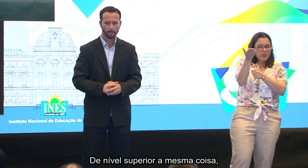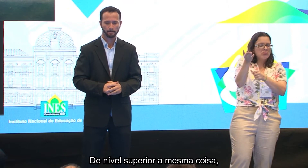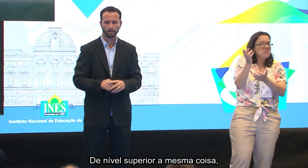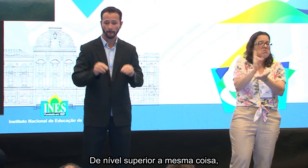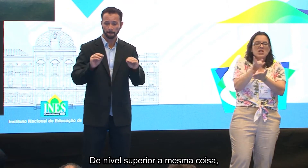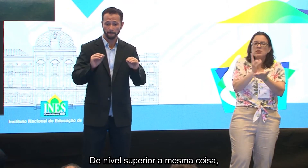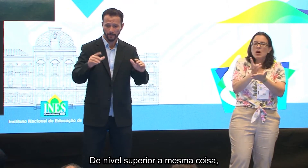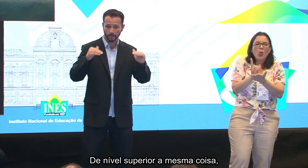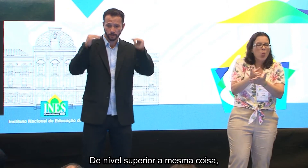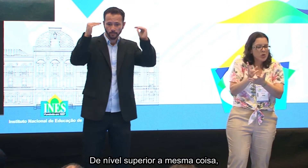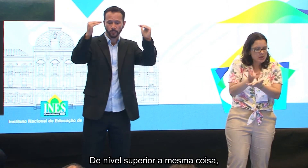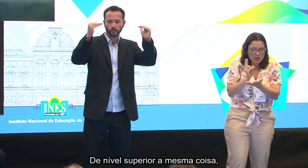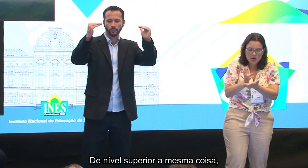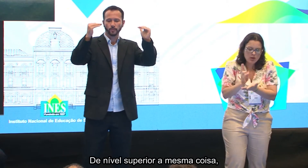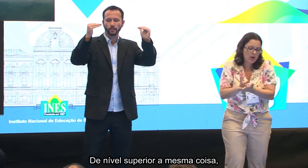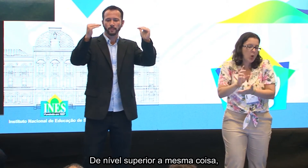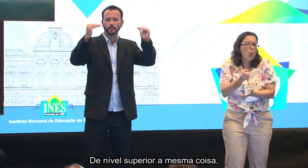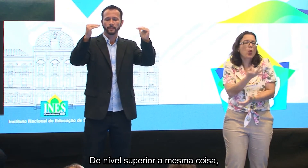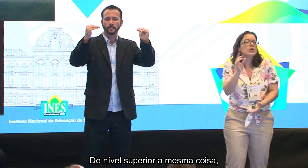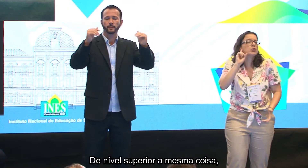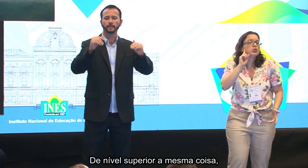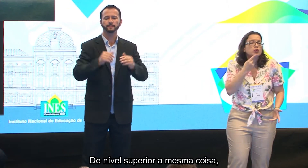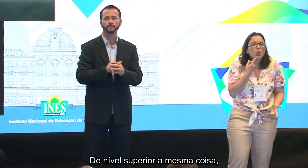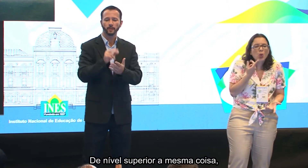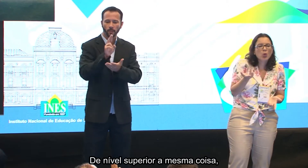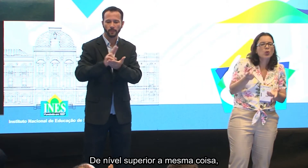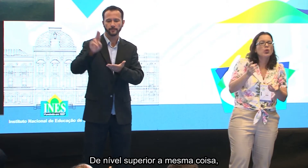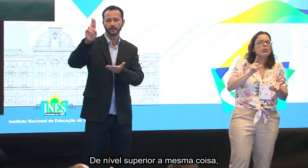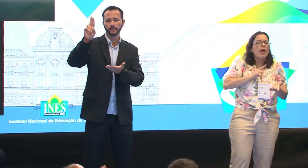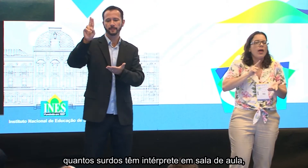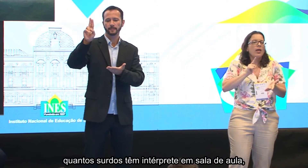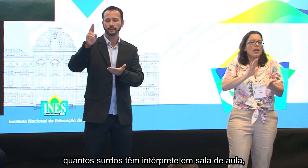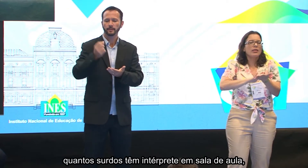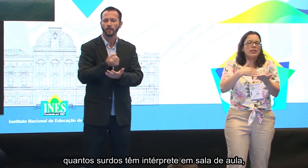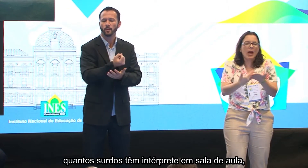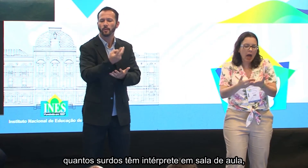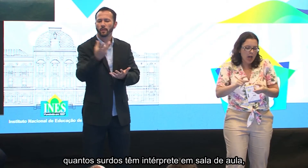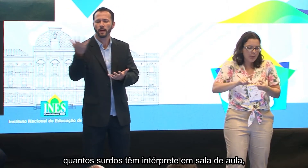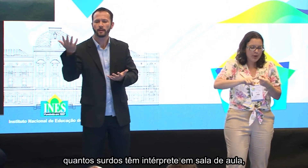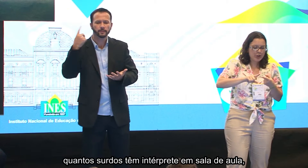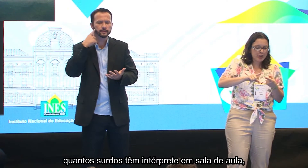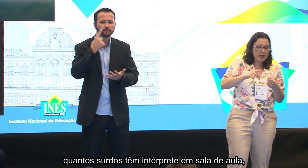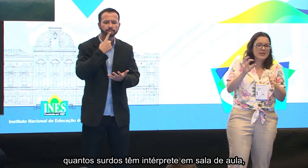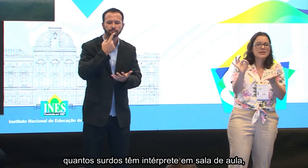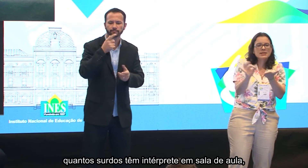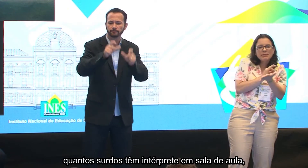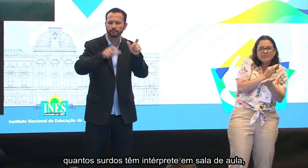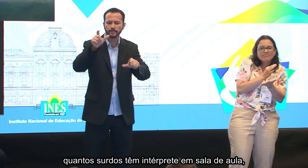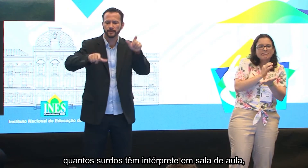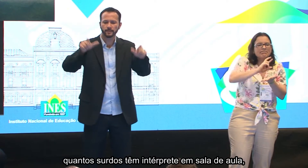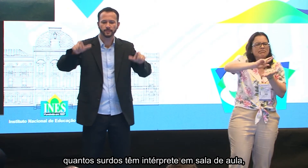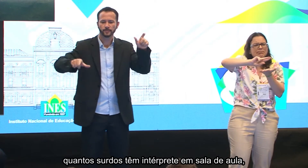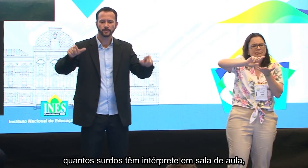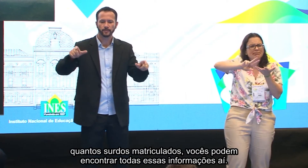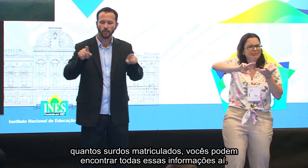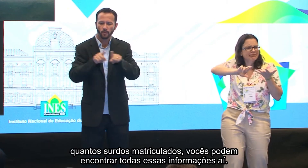De nível superior, a mesma coisa. Quantos surdos tem intérprete em sala de aula, quantos